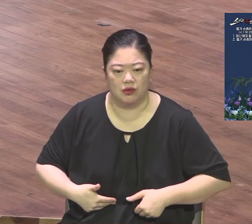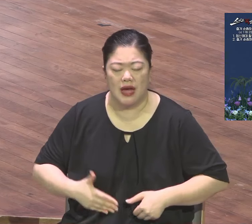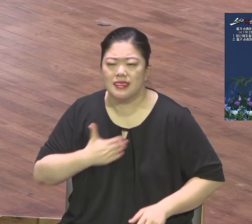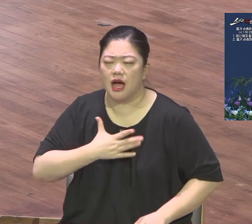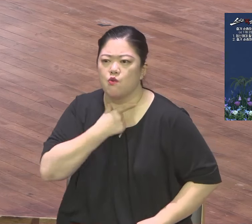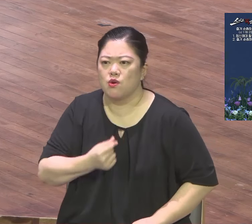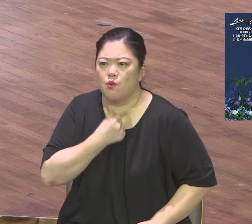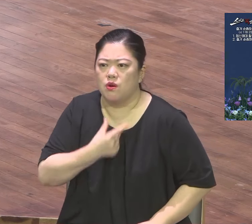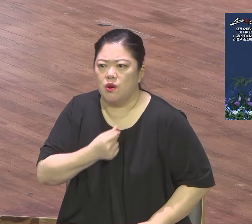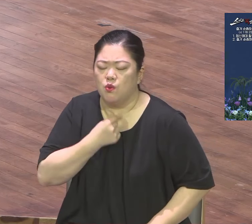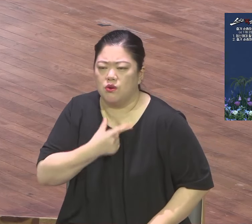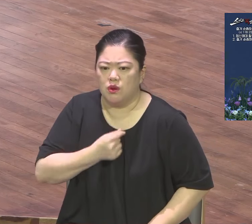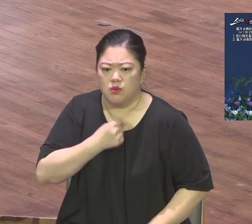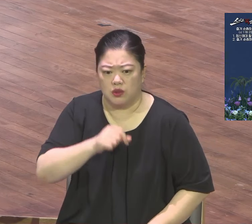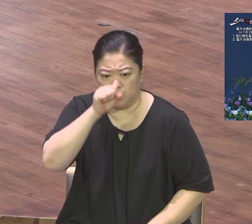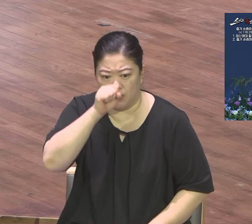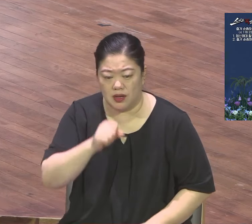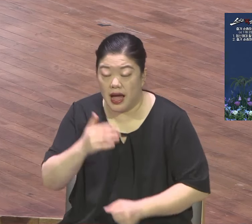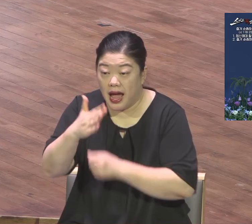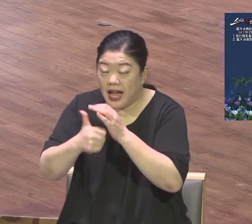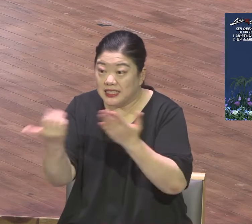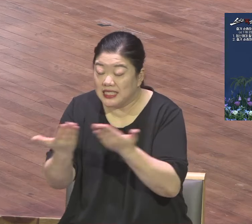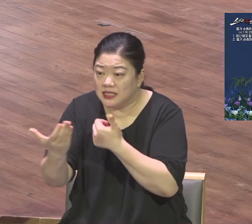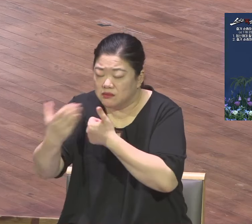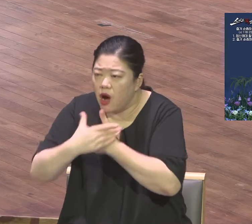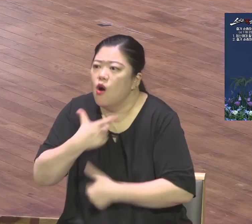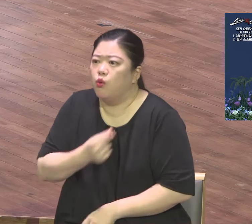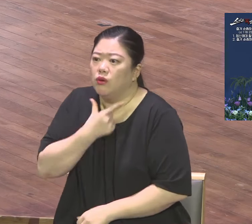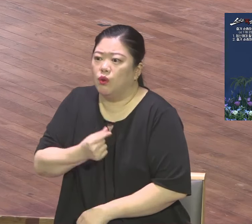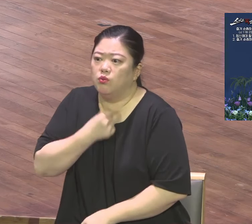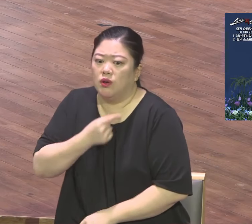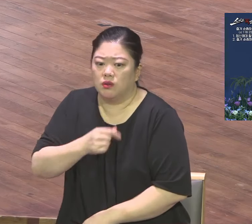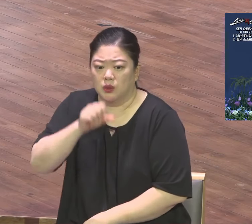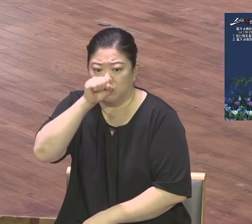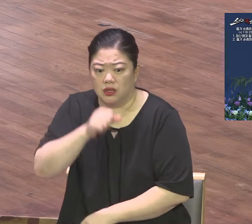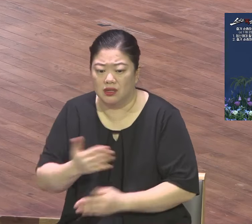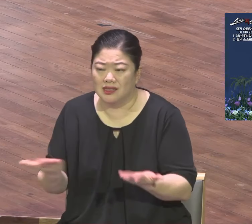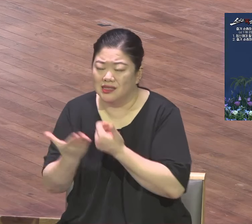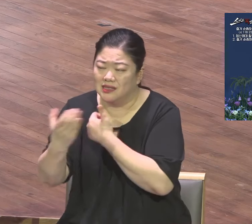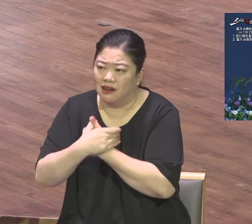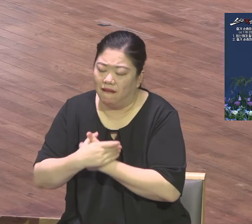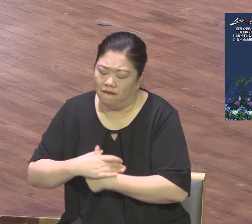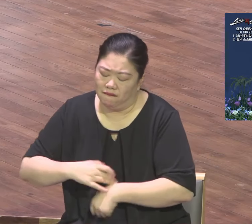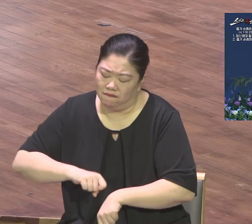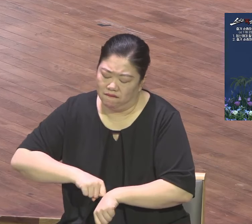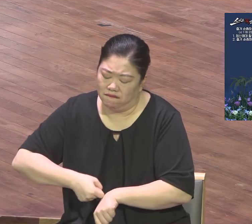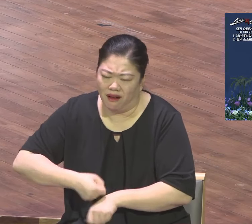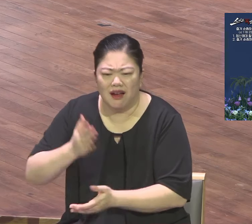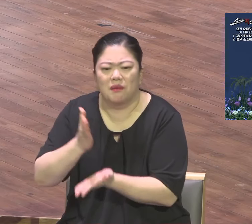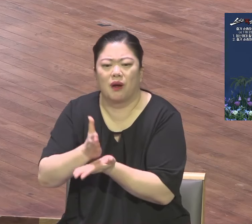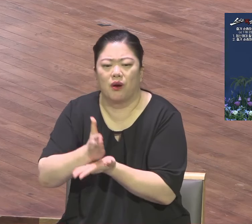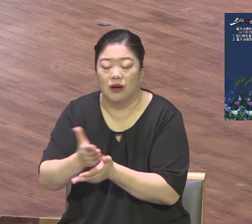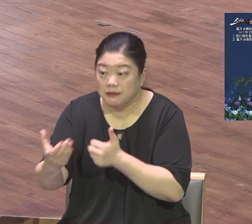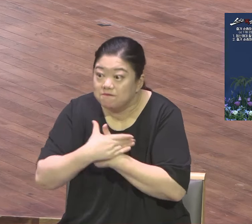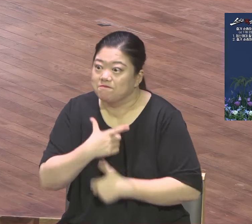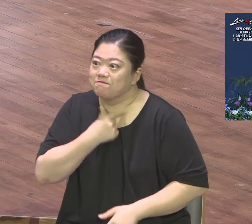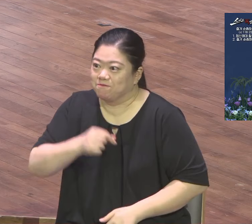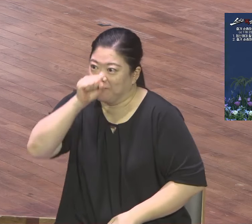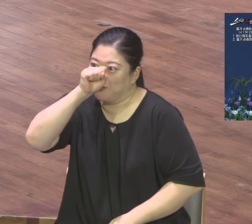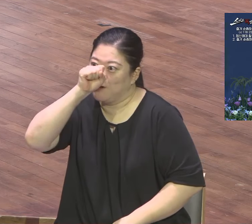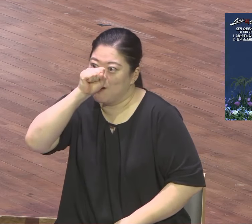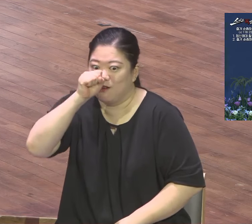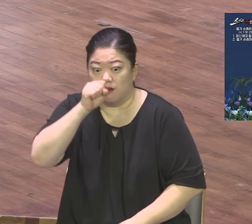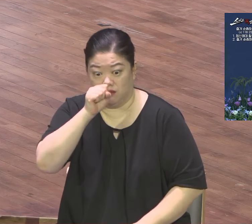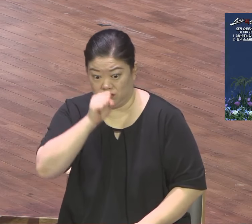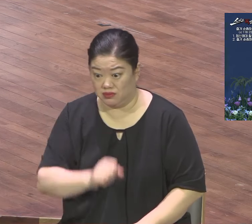우리를 향한 하나님 뜻과 계획, 하나님의 마음을 제대로 알아라. 그런 뜻이. 예레미야 29장 11절에 보면